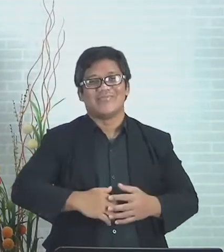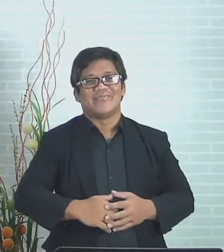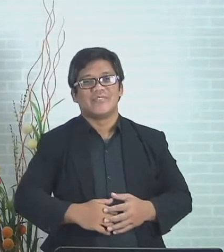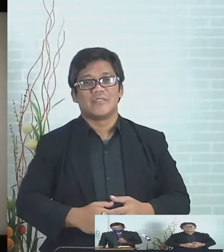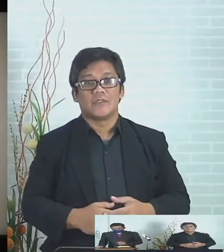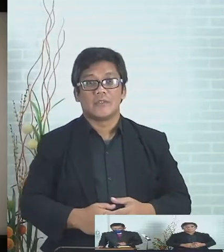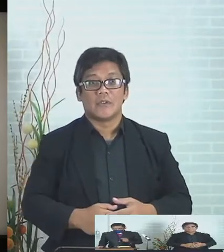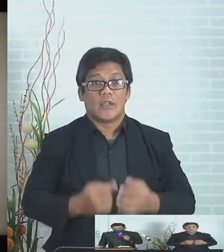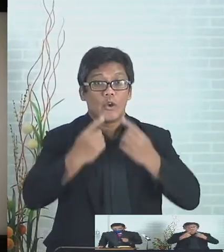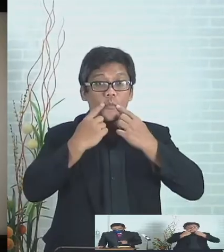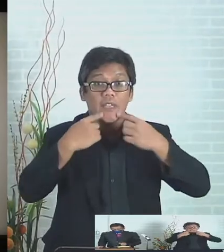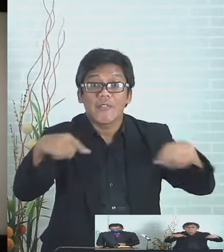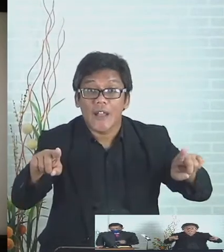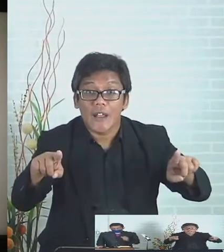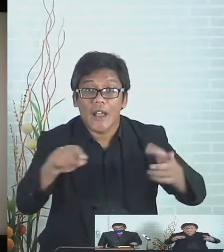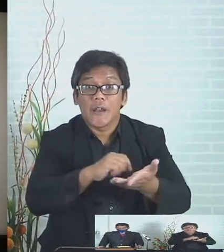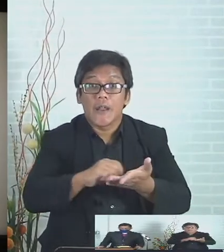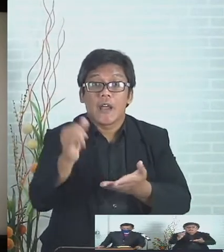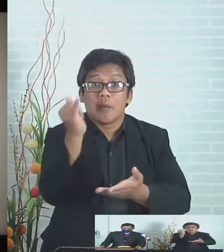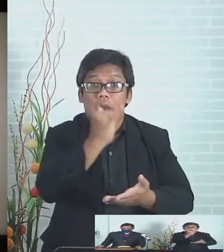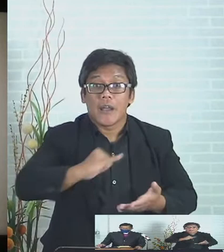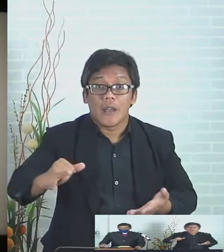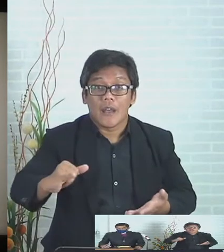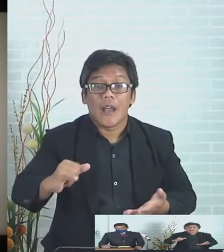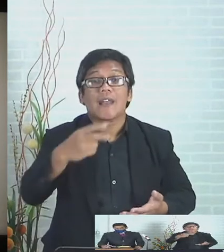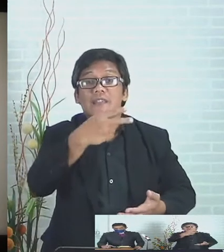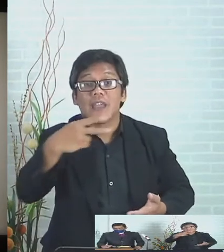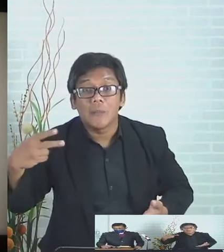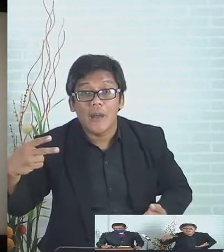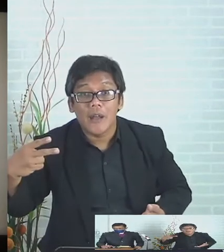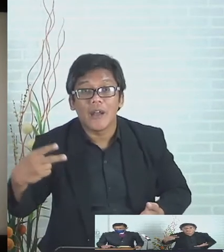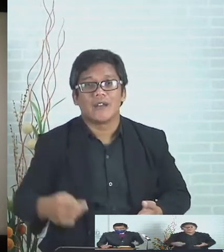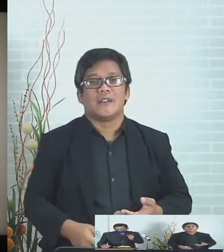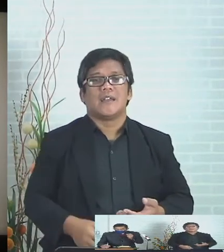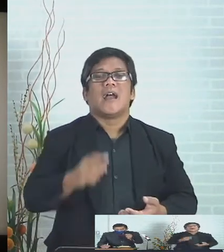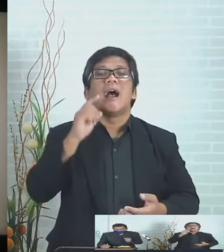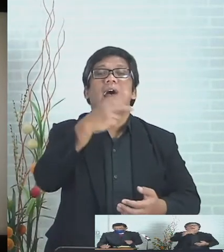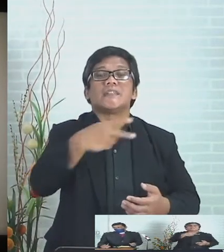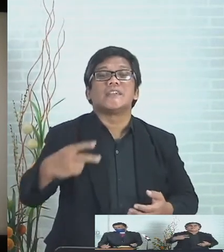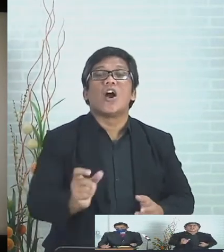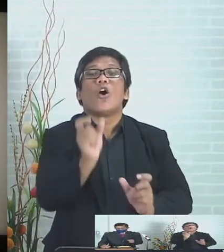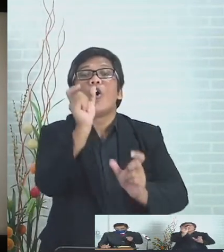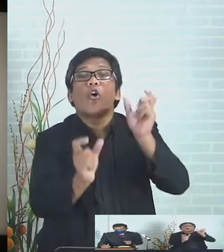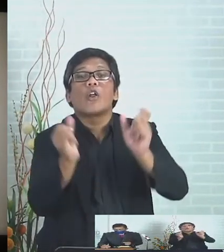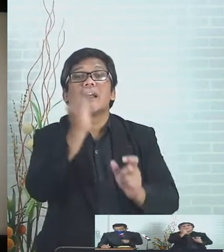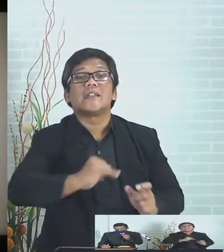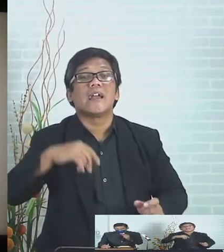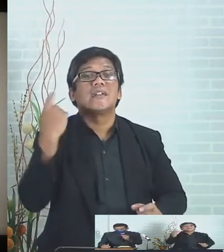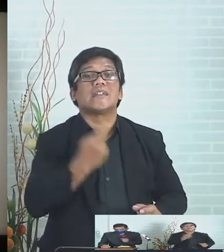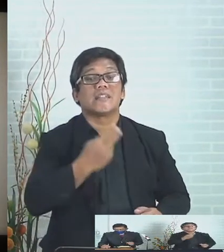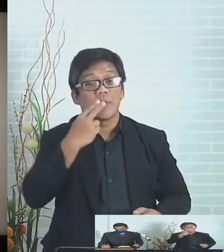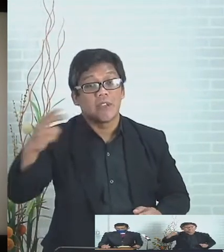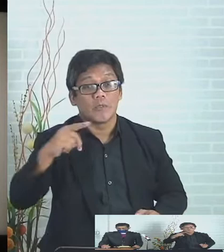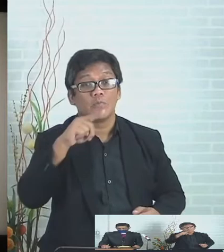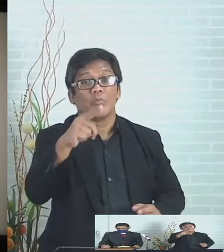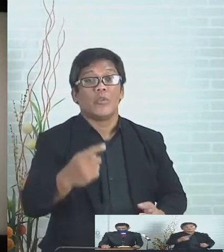Hai mode Clara sikat sesuatu nama berarti seseorang itu mempunyai keyakinan kepada pribadi yang punya